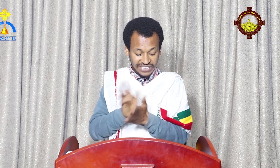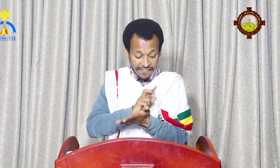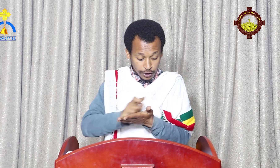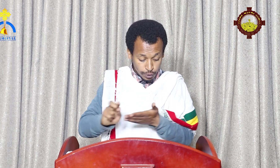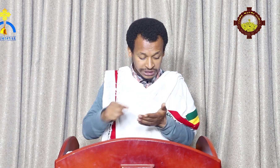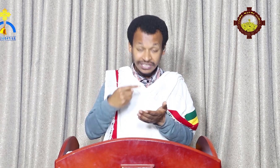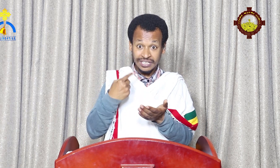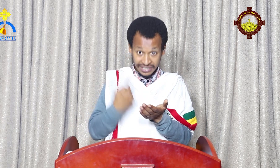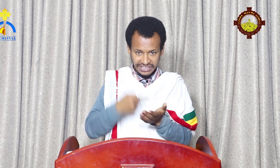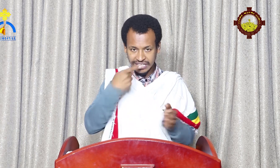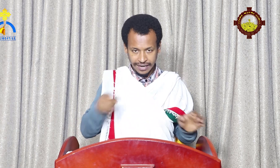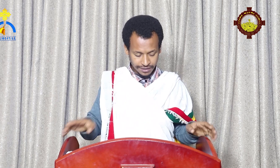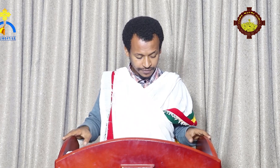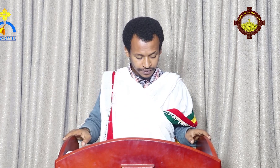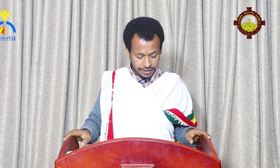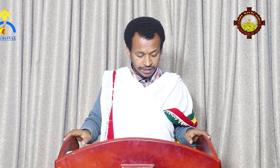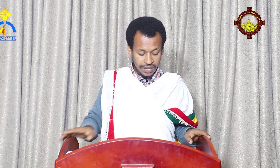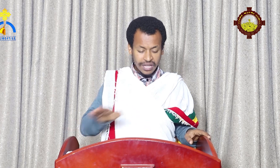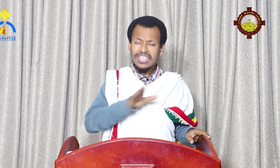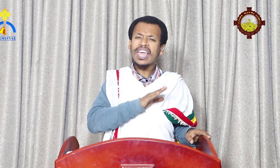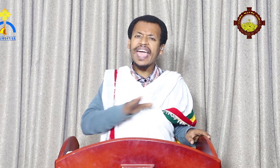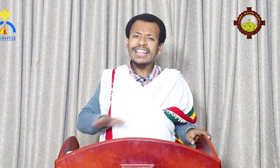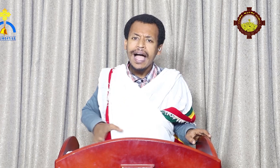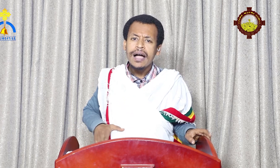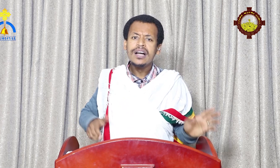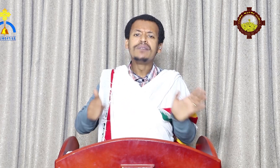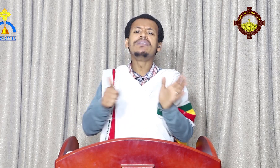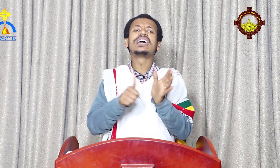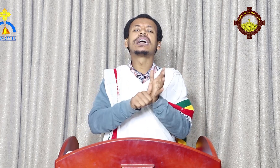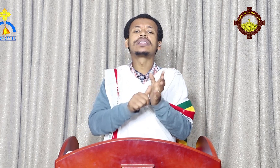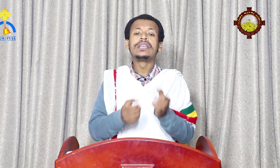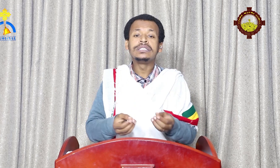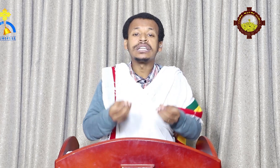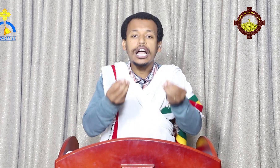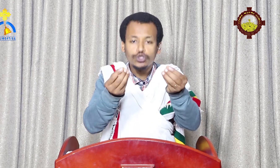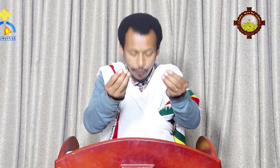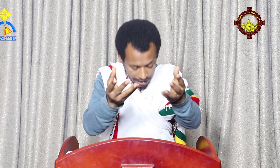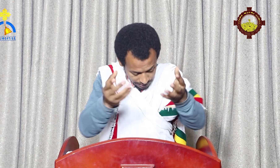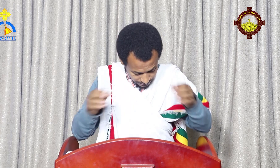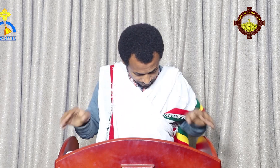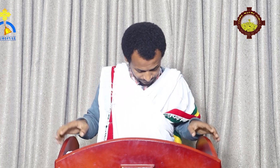በመጽሐፍ ቅዱስ እንደዚህ ይላል፣ ጌታ ምልክት ይሰጣቸዋል።